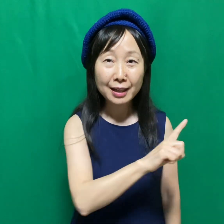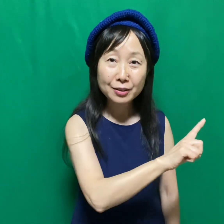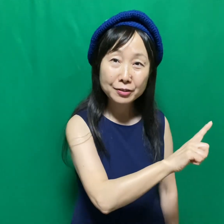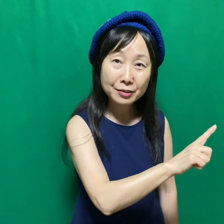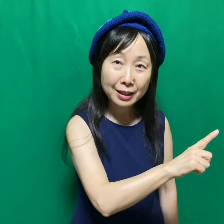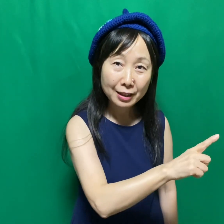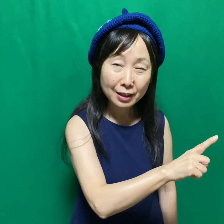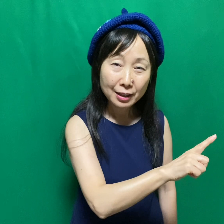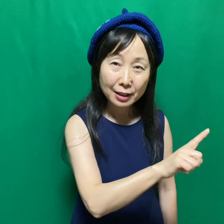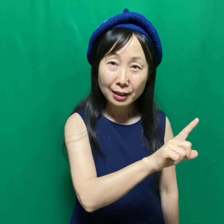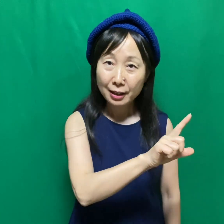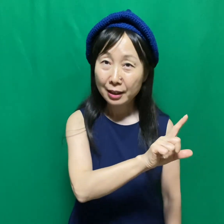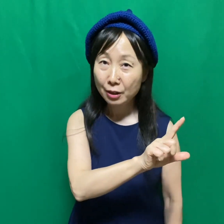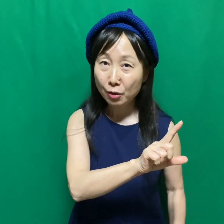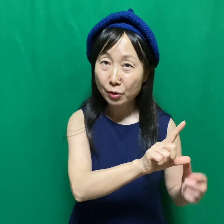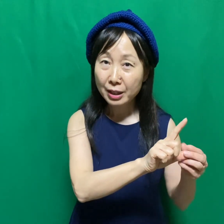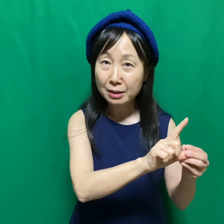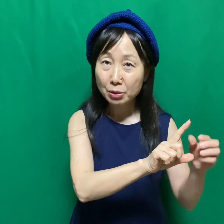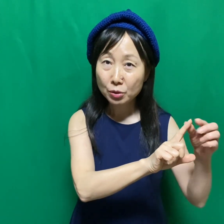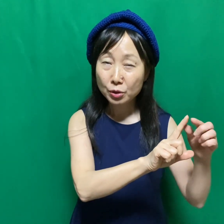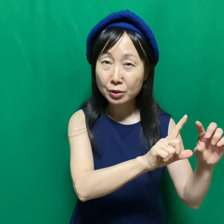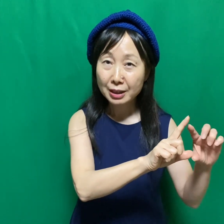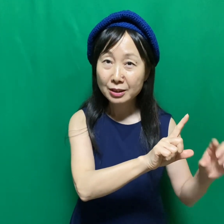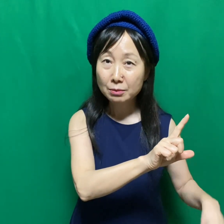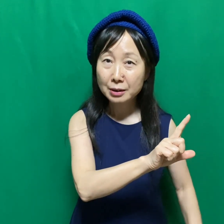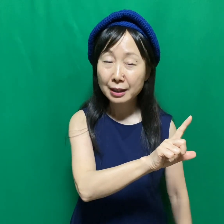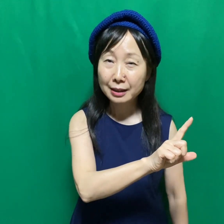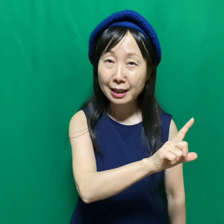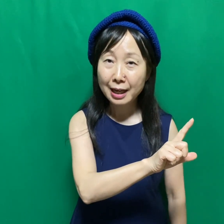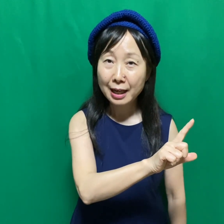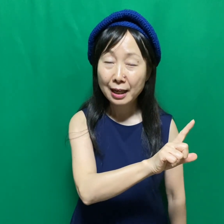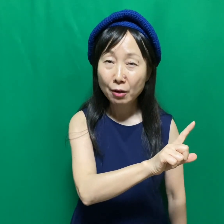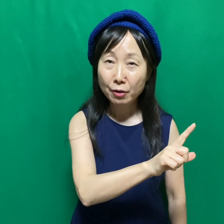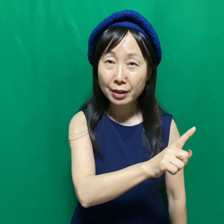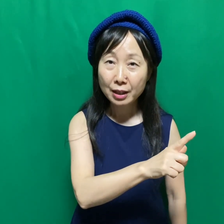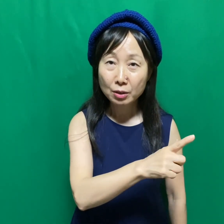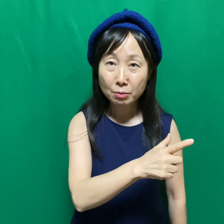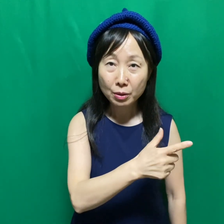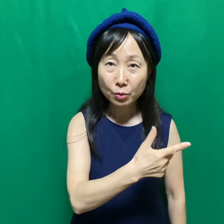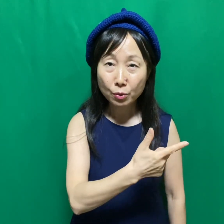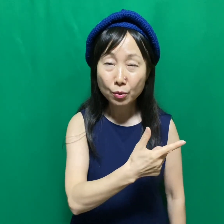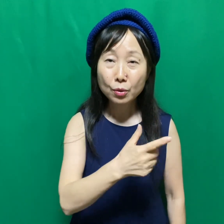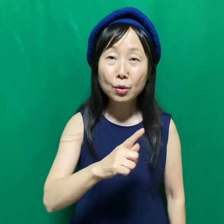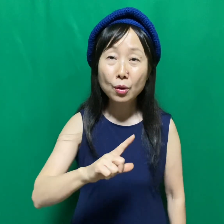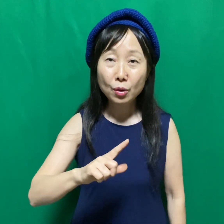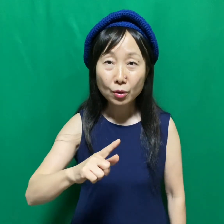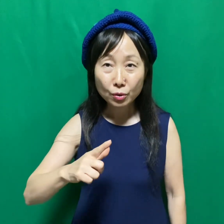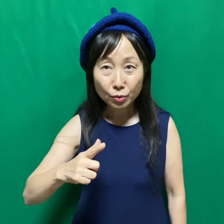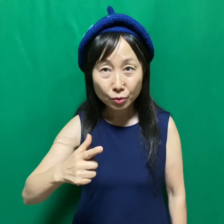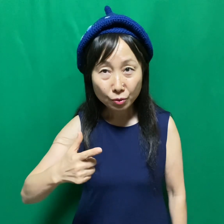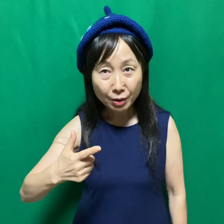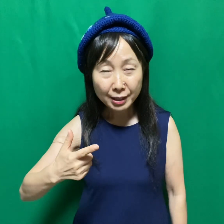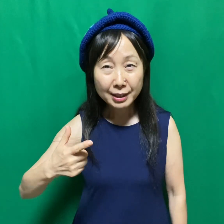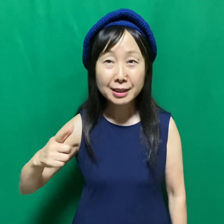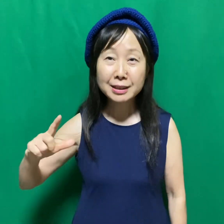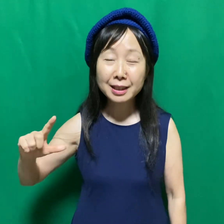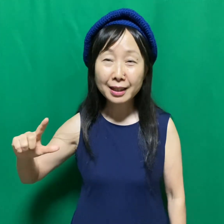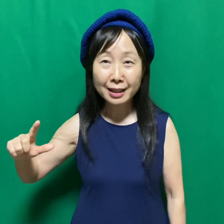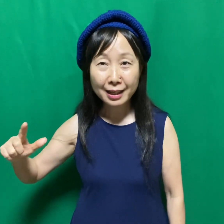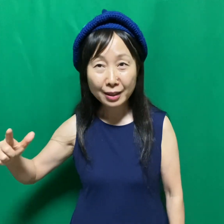上、親指と人差し指やったら親指を上にしながら横